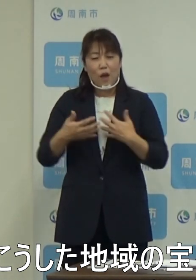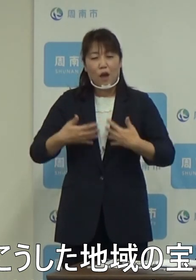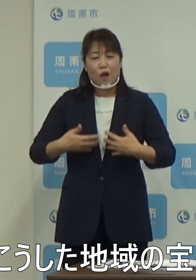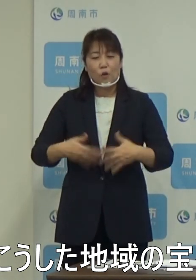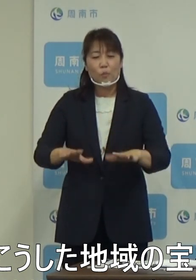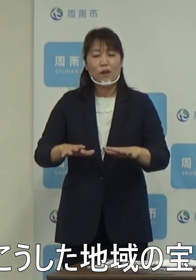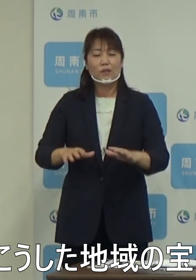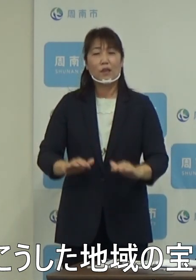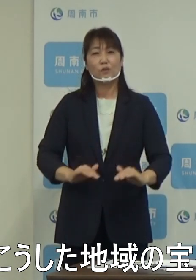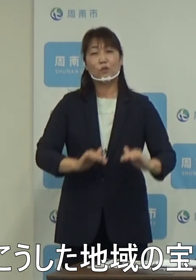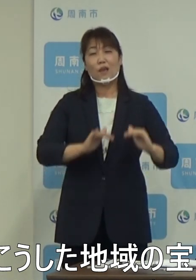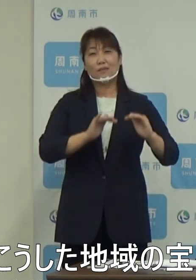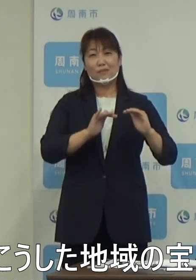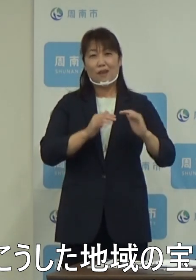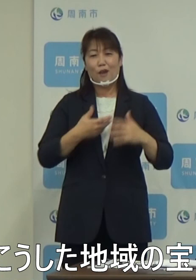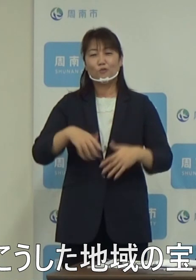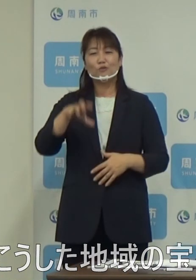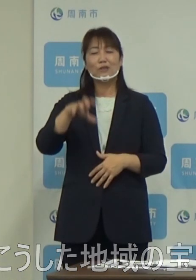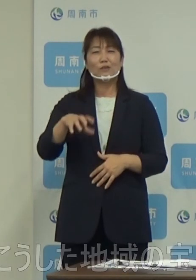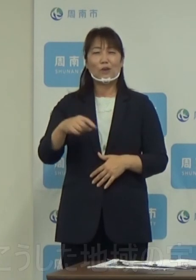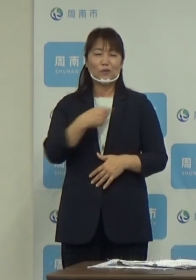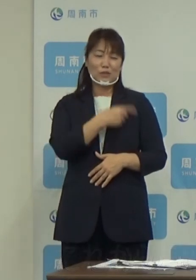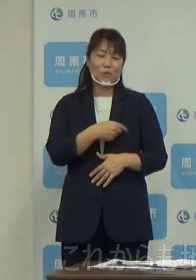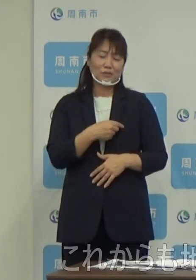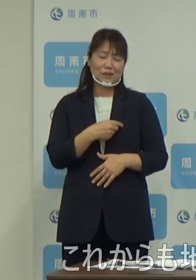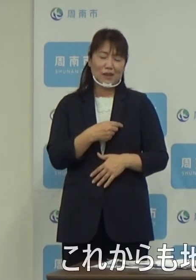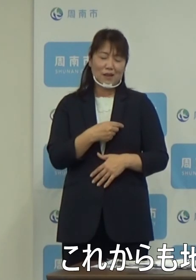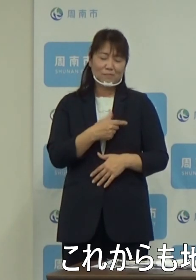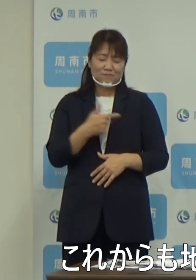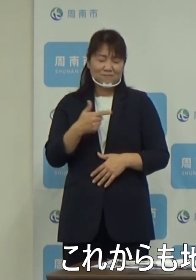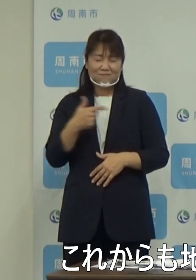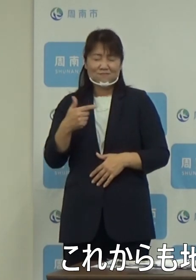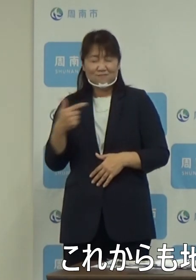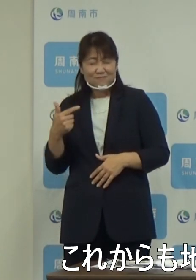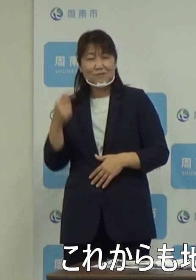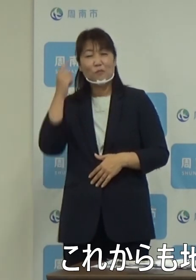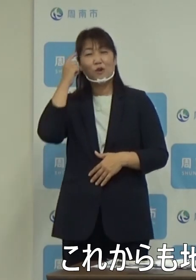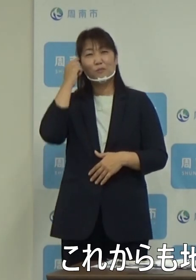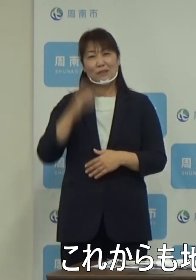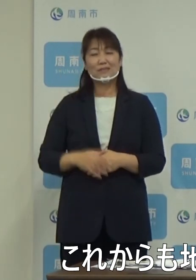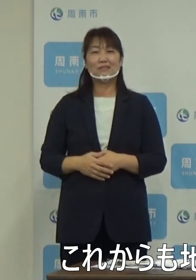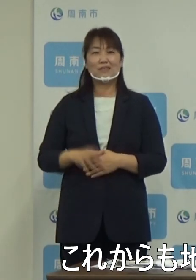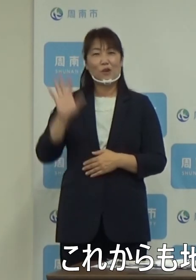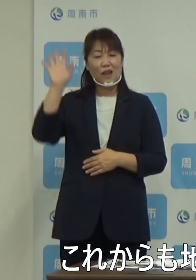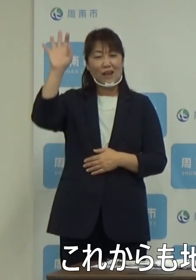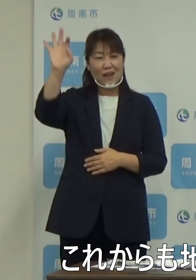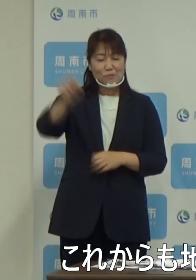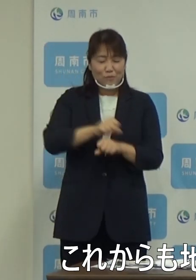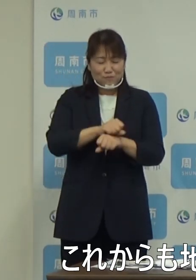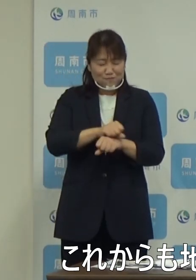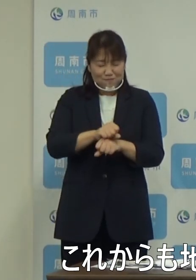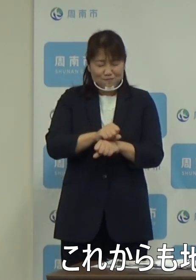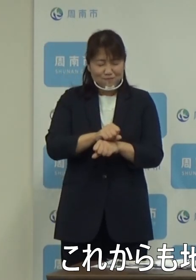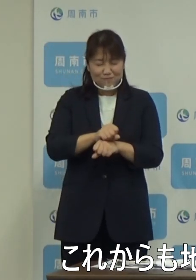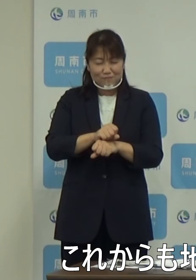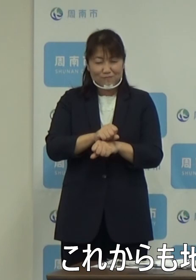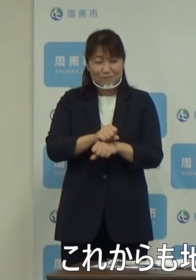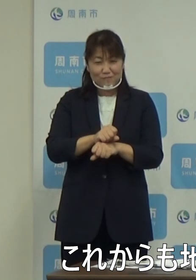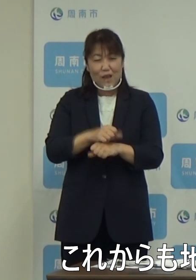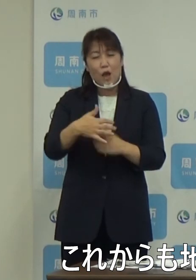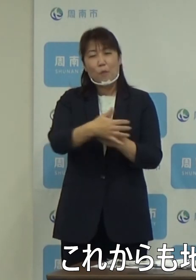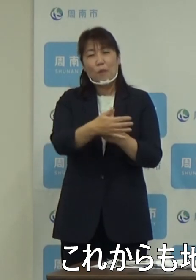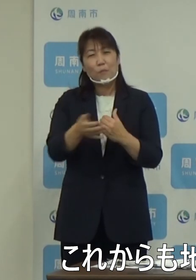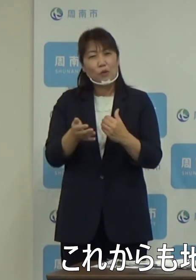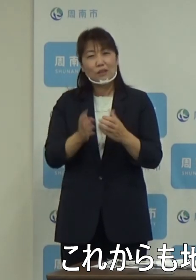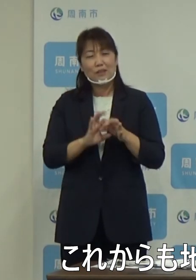や誇りが増していくものと考えております。これからも地域の宝を磨き輝かせることに対して、市